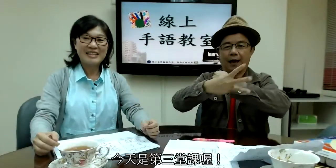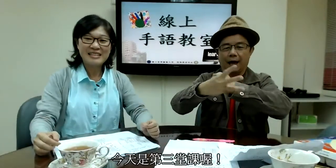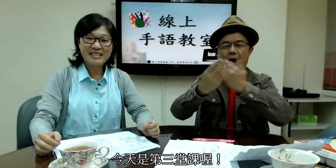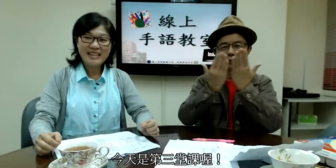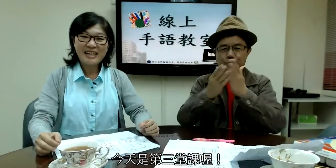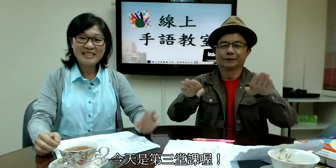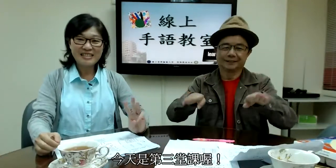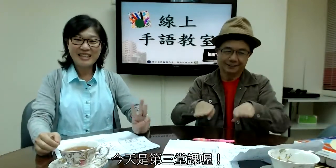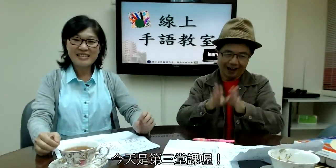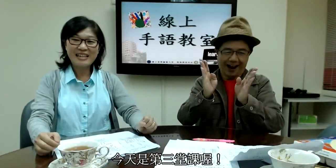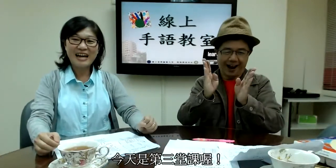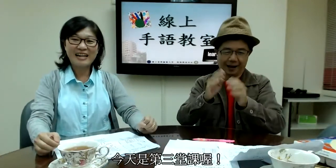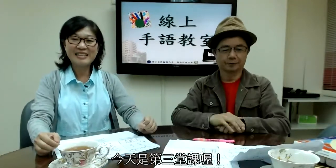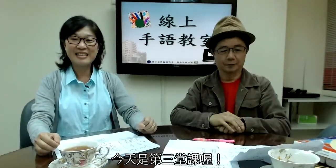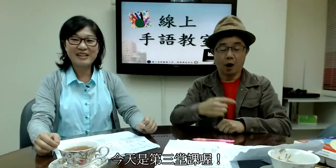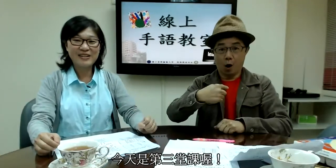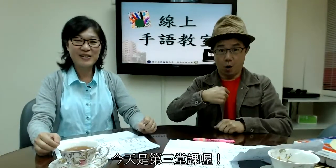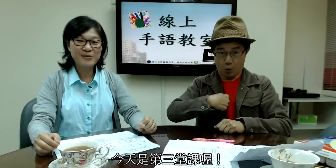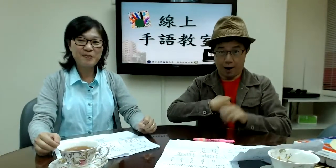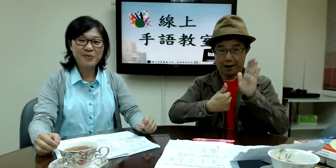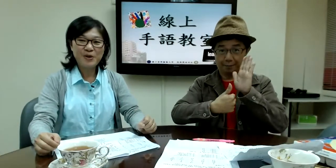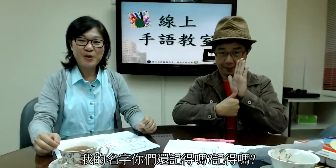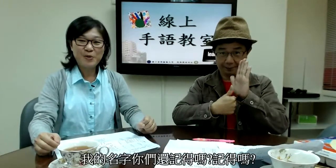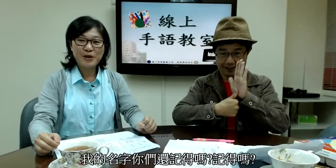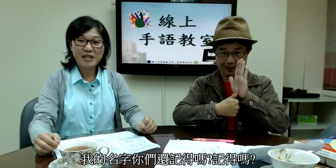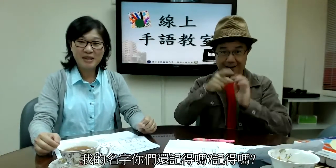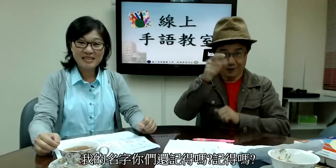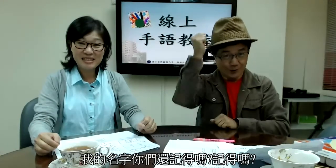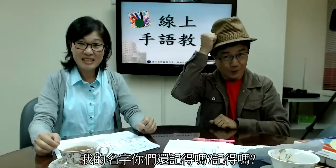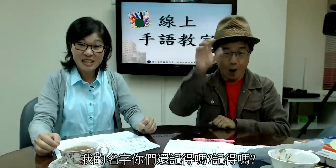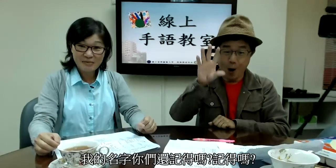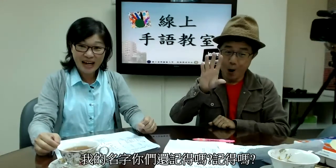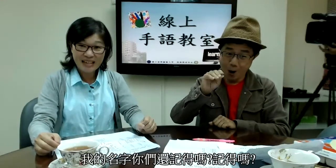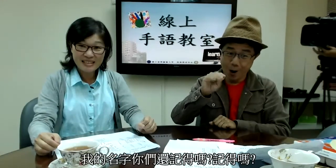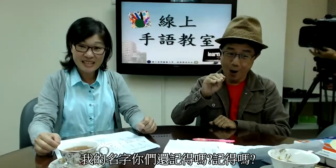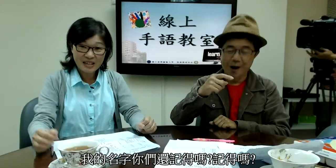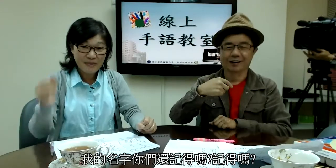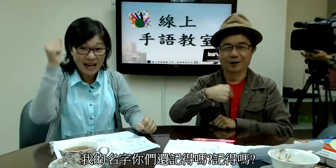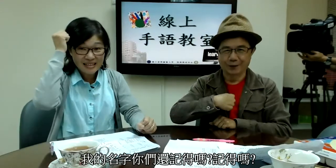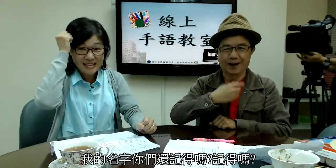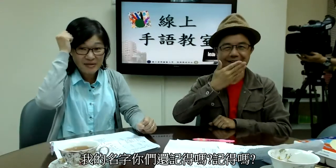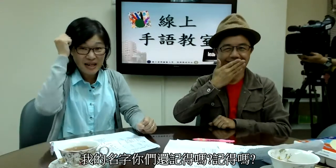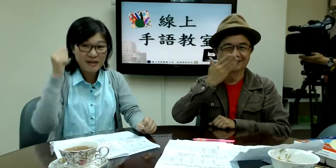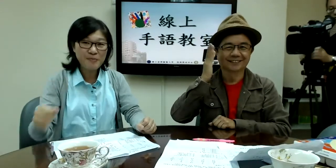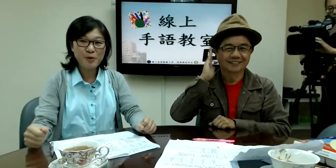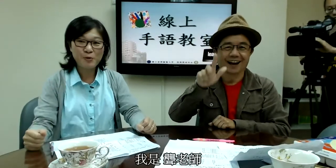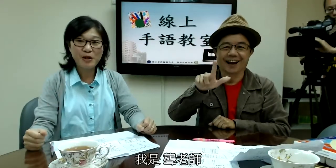今天是第三堂课哦，我的名字你们还记得吗？记得吗？我